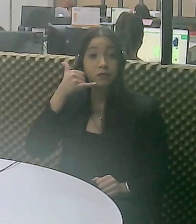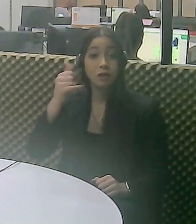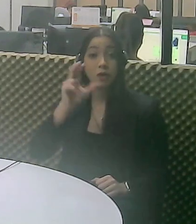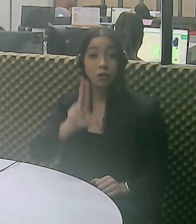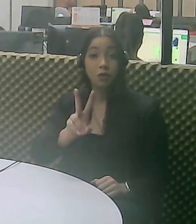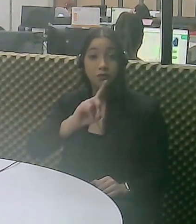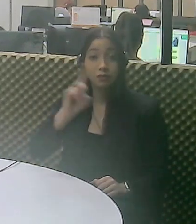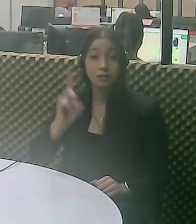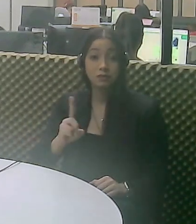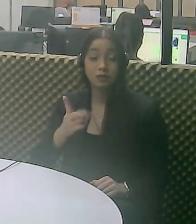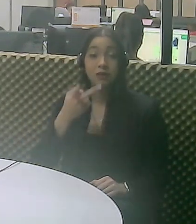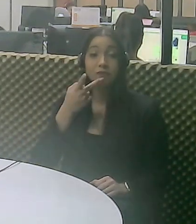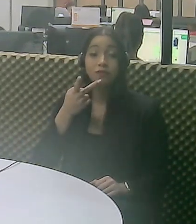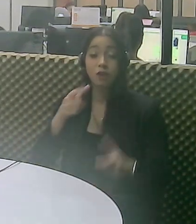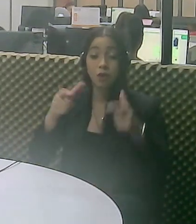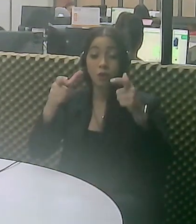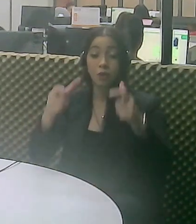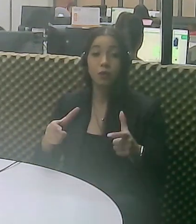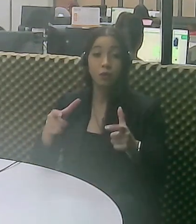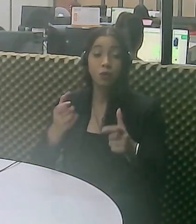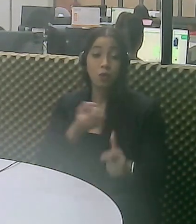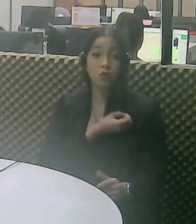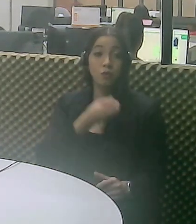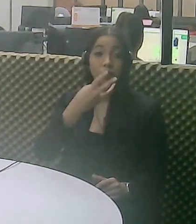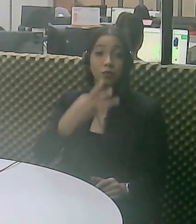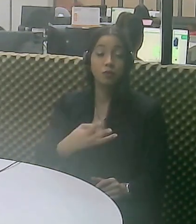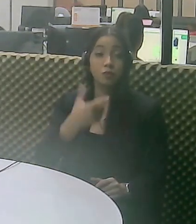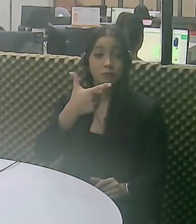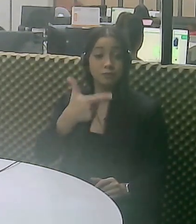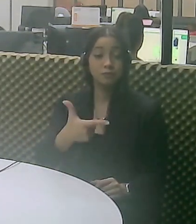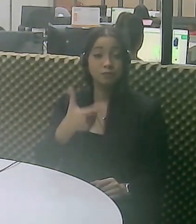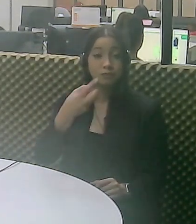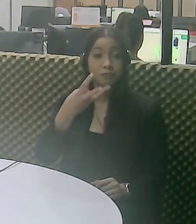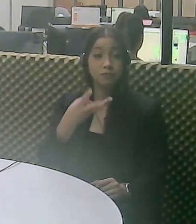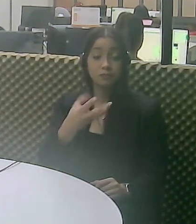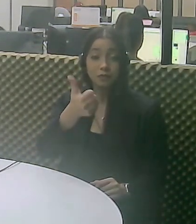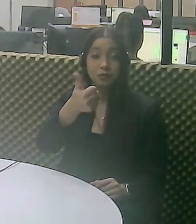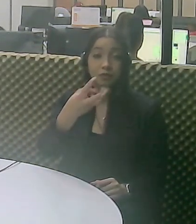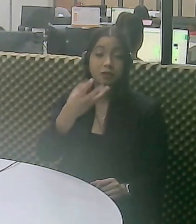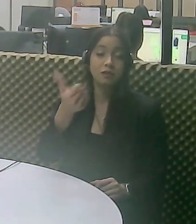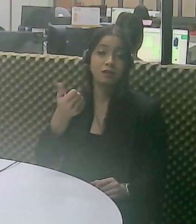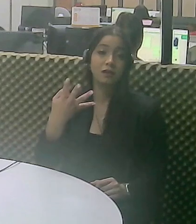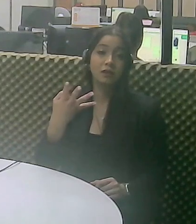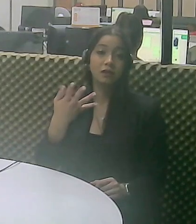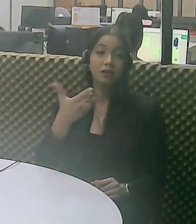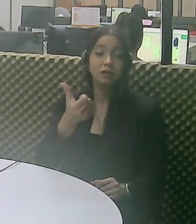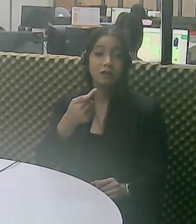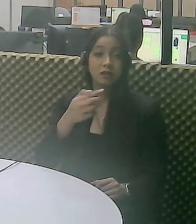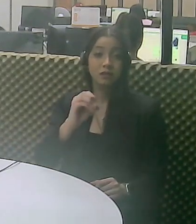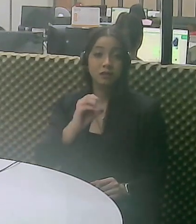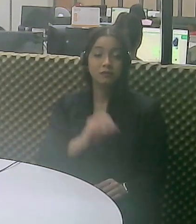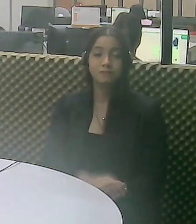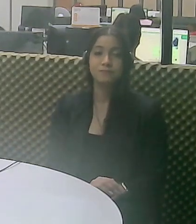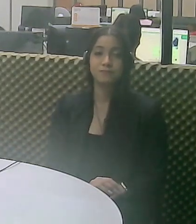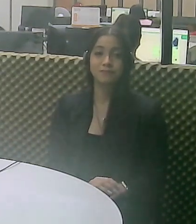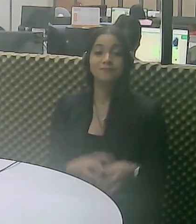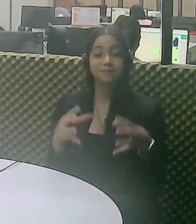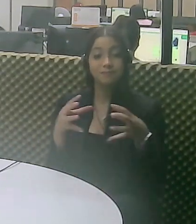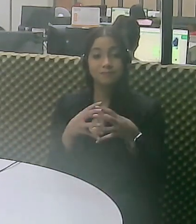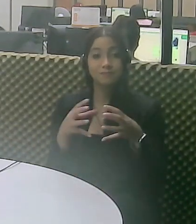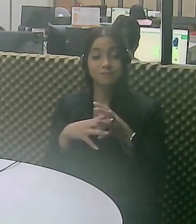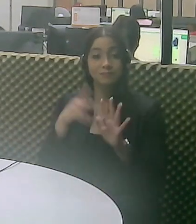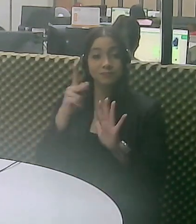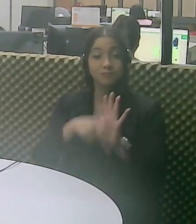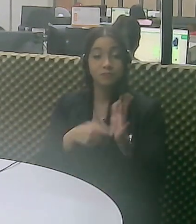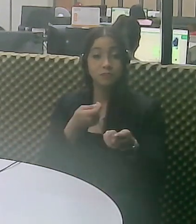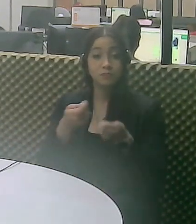UVZ informando a sua localidade pelo número 32 13 14 70. As equipes do Programa